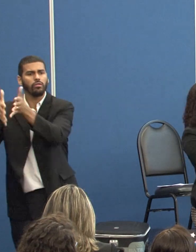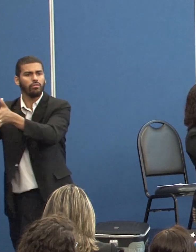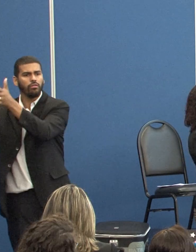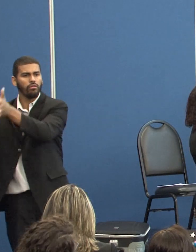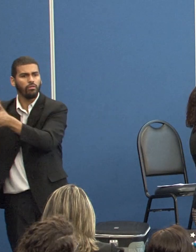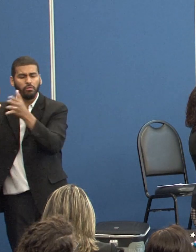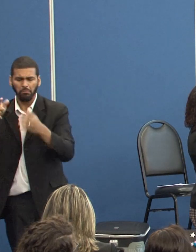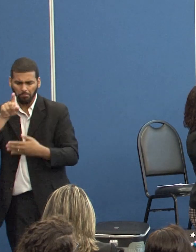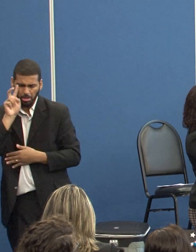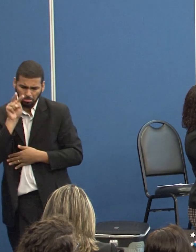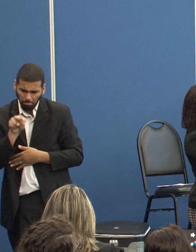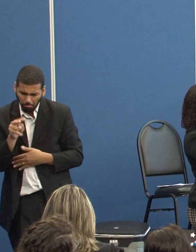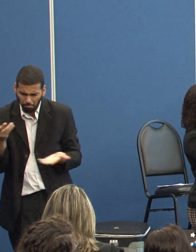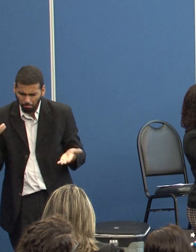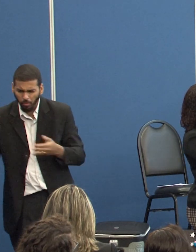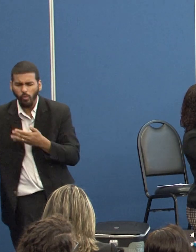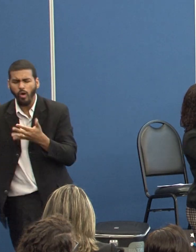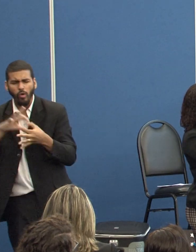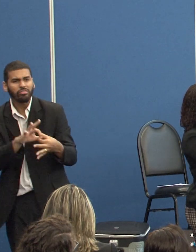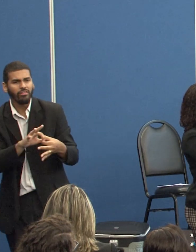esse.